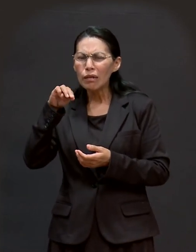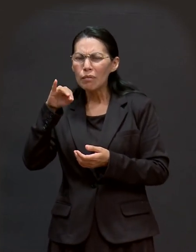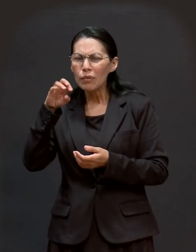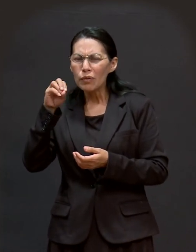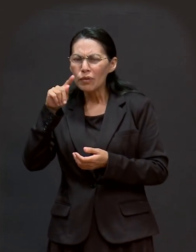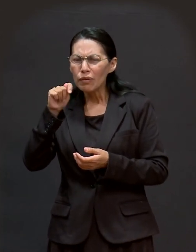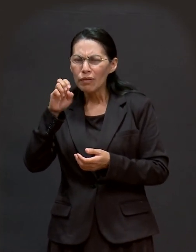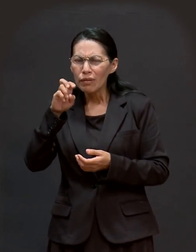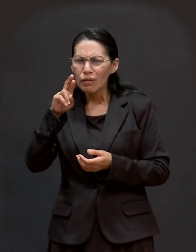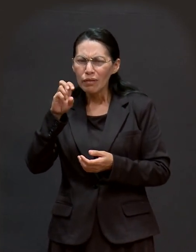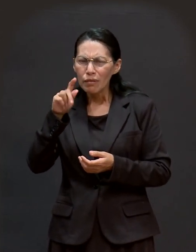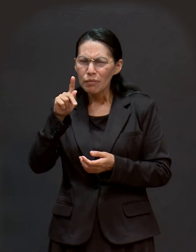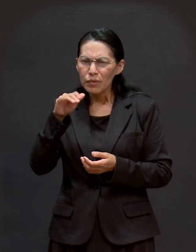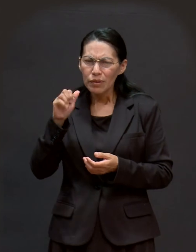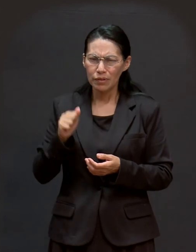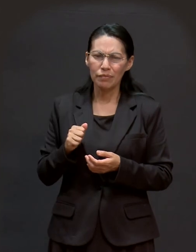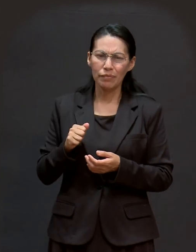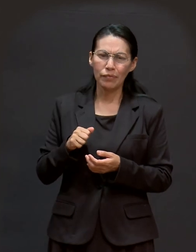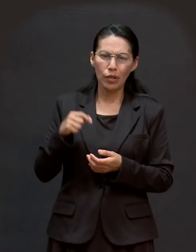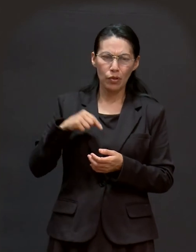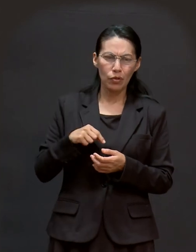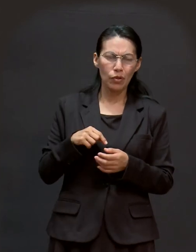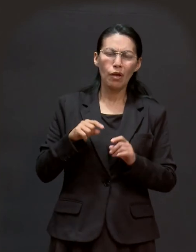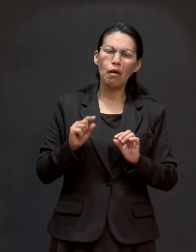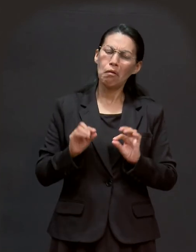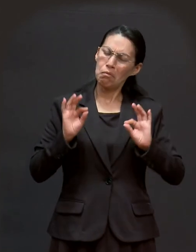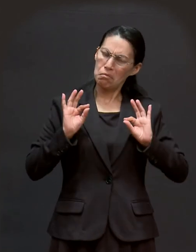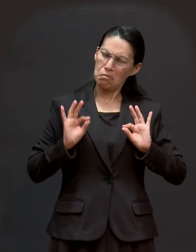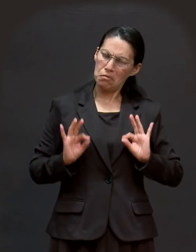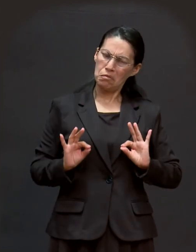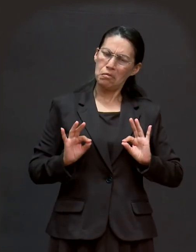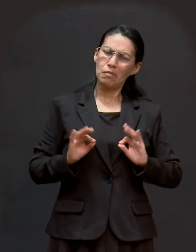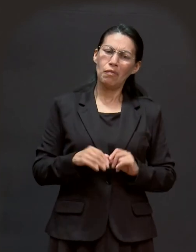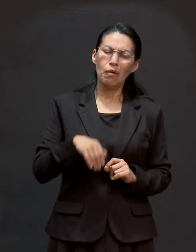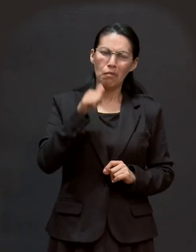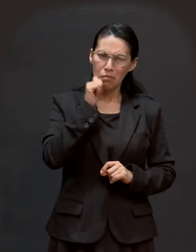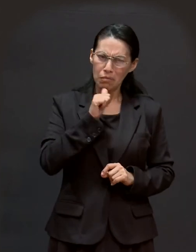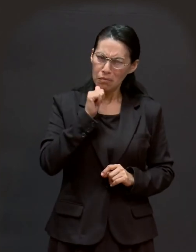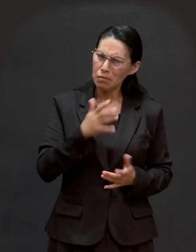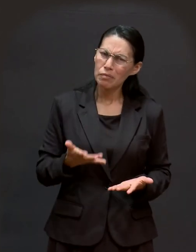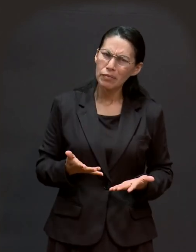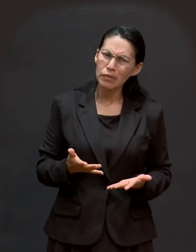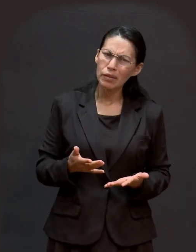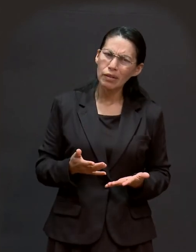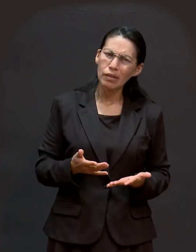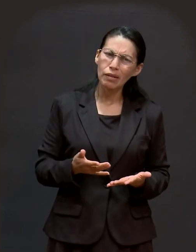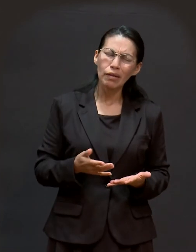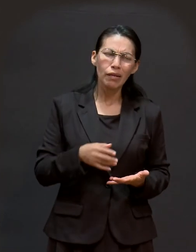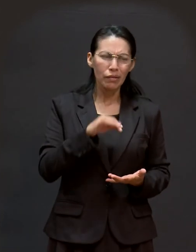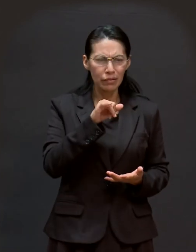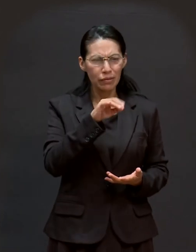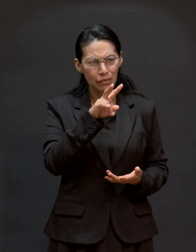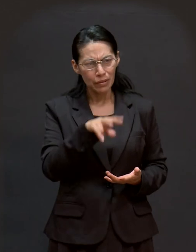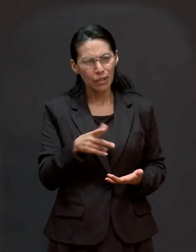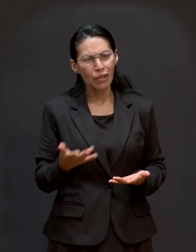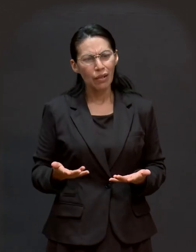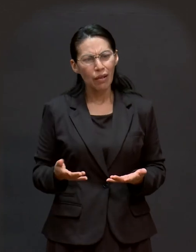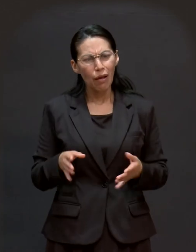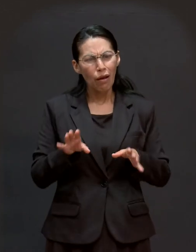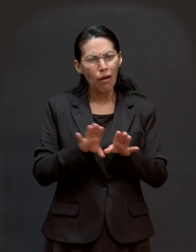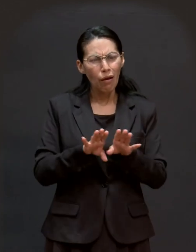no es de creer tú mi amigo que el resto del viaje completo me pusieron en clase ejecutiva es